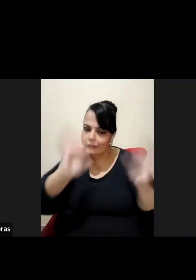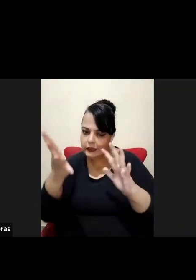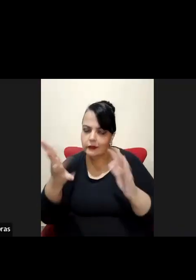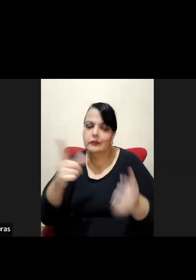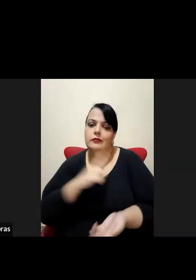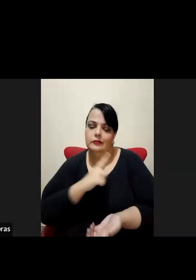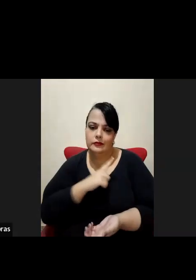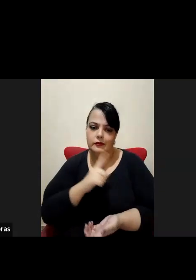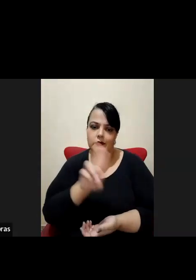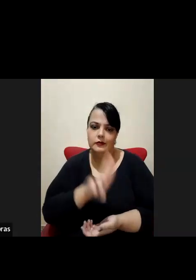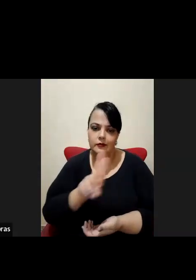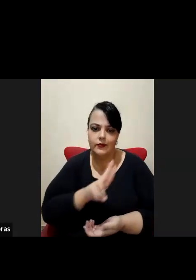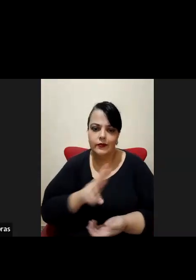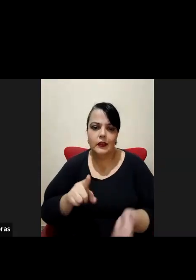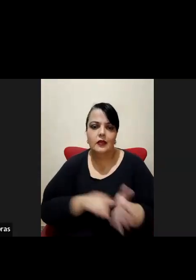de vapor